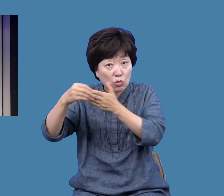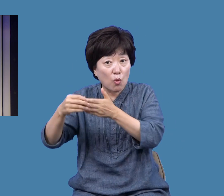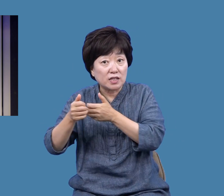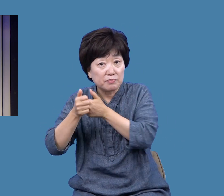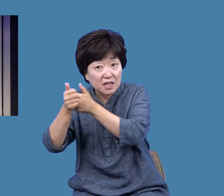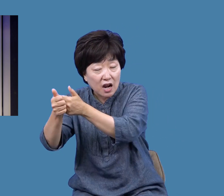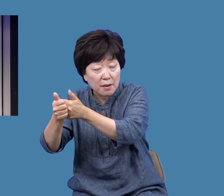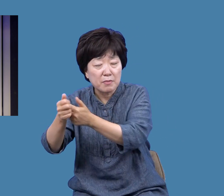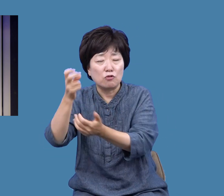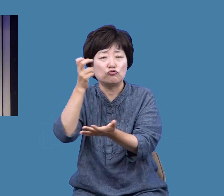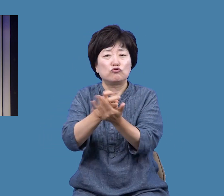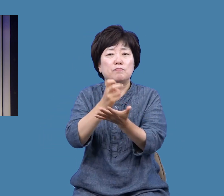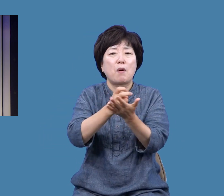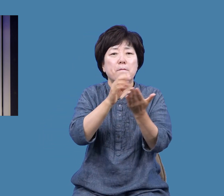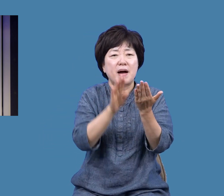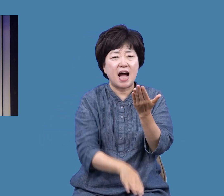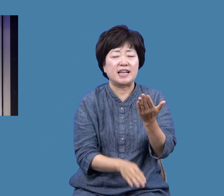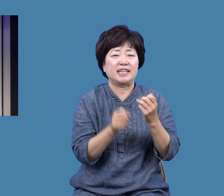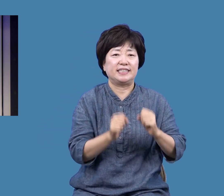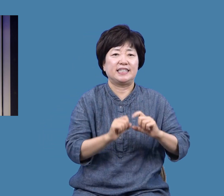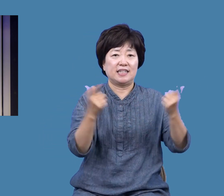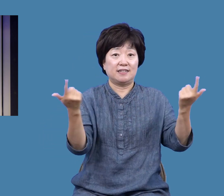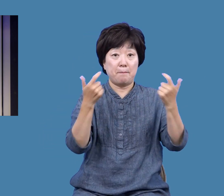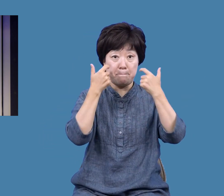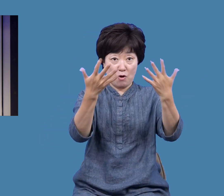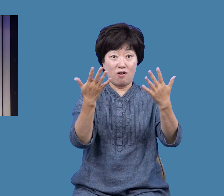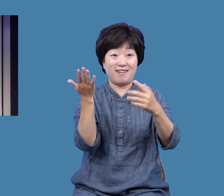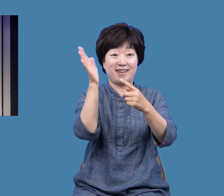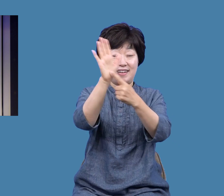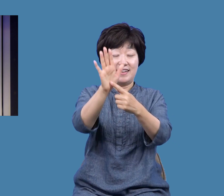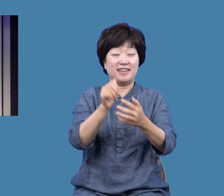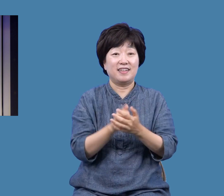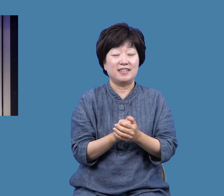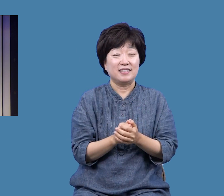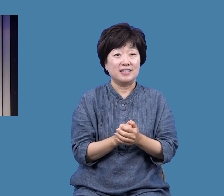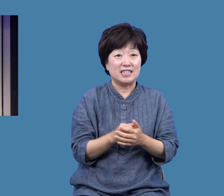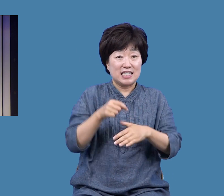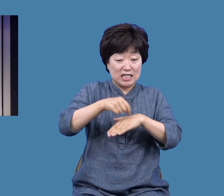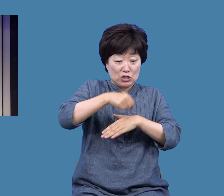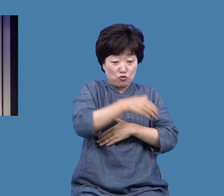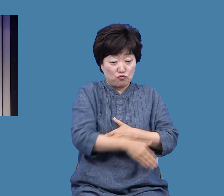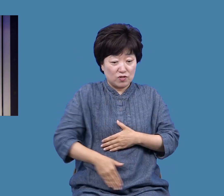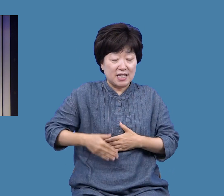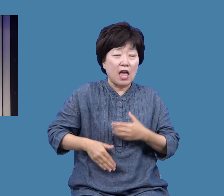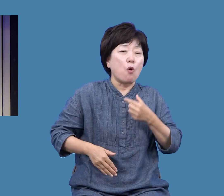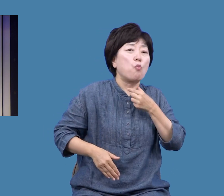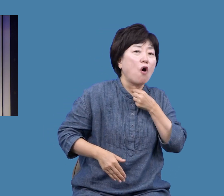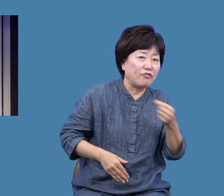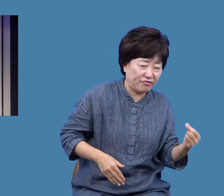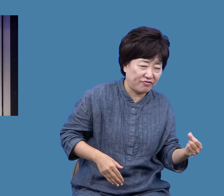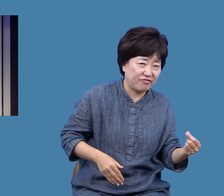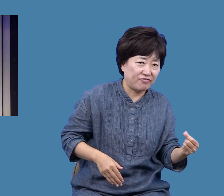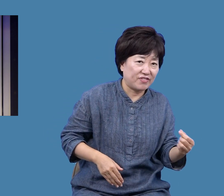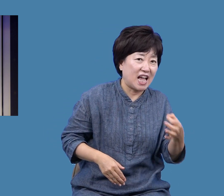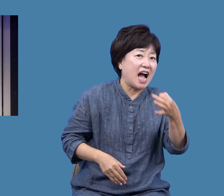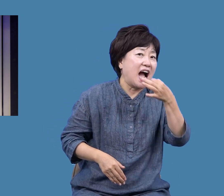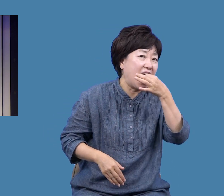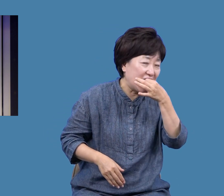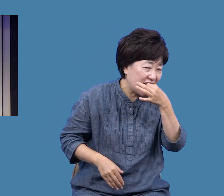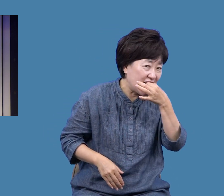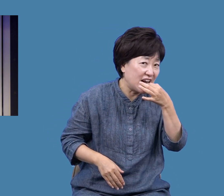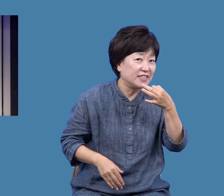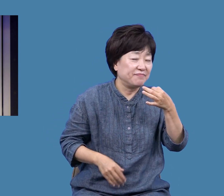되면 율법 아래에 있지 아니하리라. 자, 이건 명확하게 얘기합니다. 육체의 소욕, 육체가 원하는 욕심, 이게